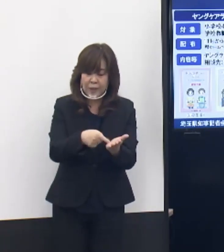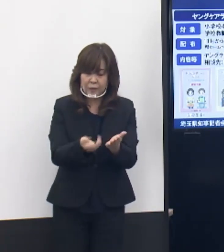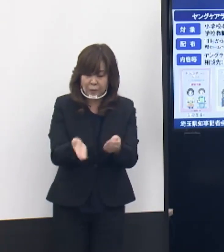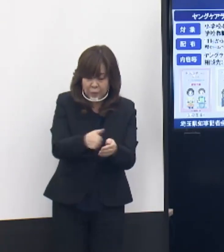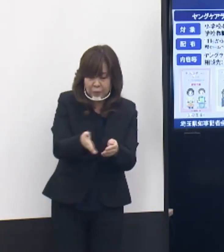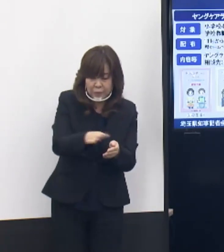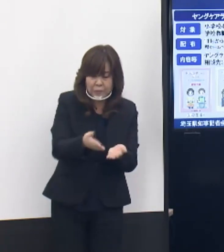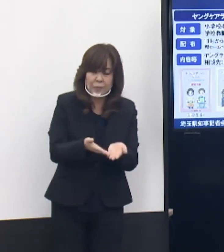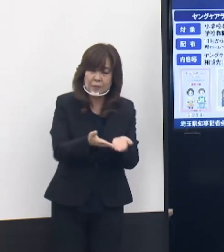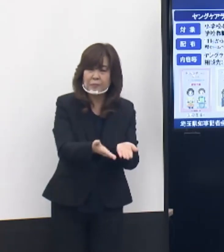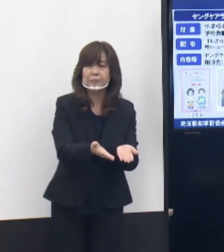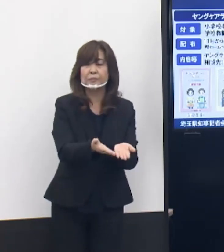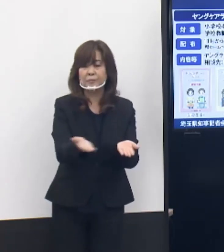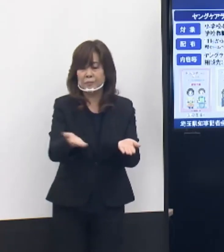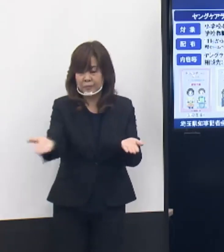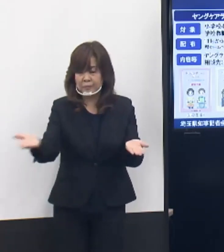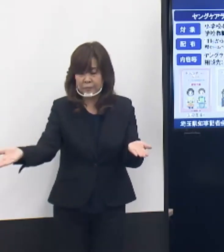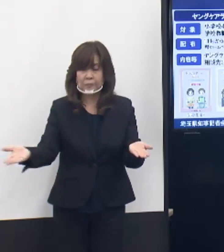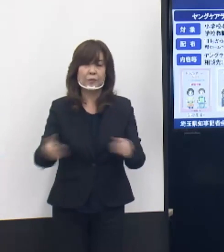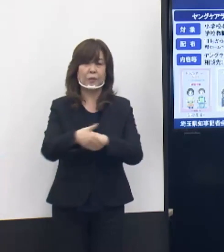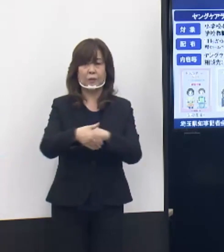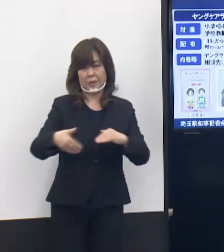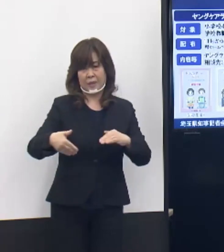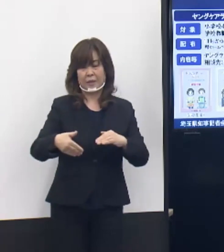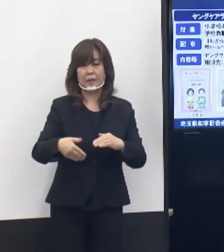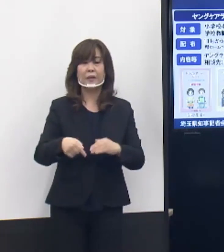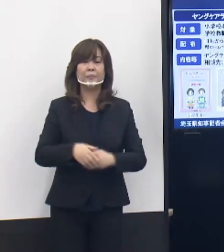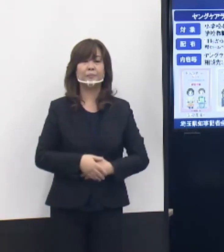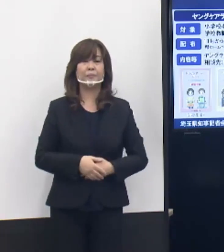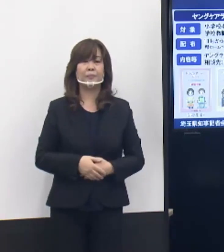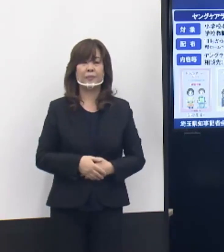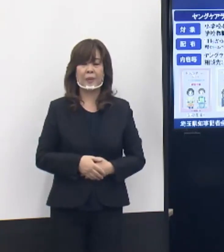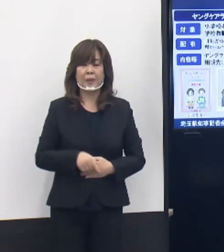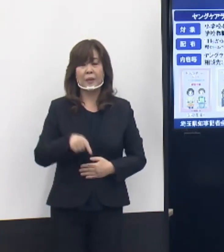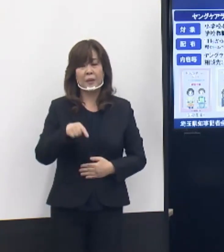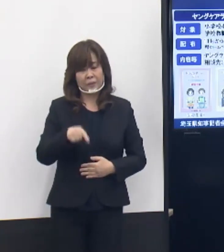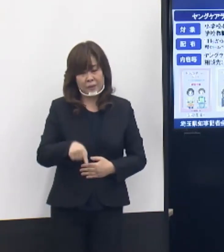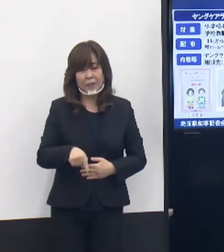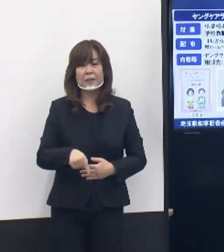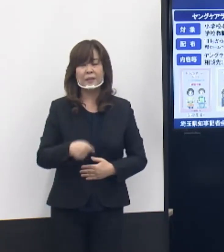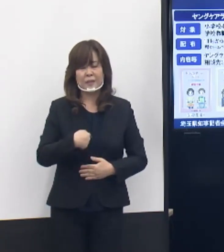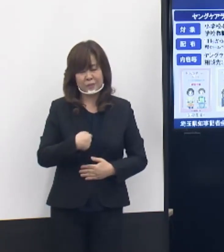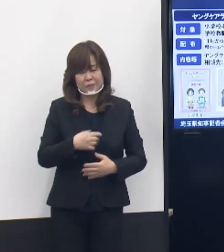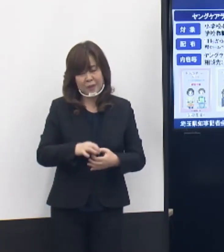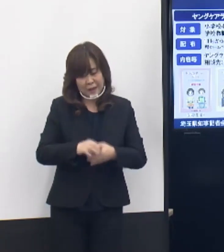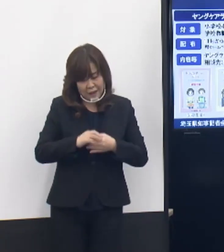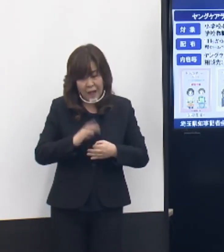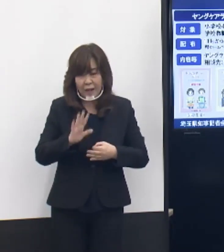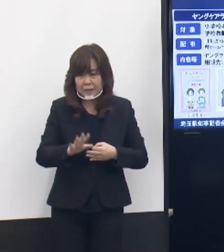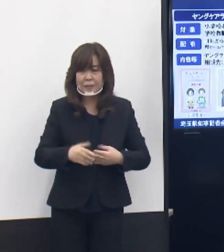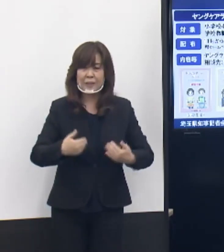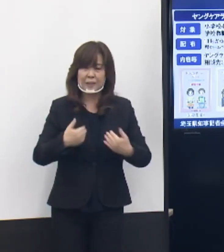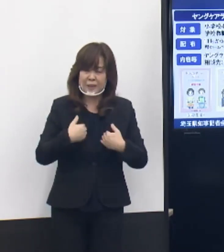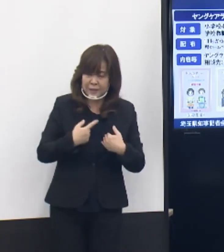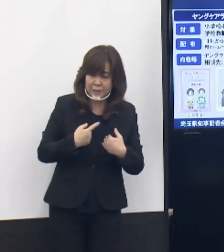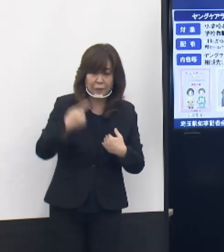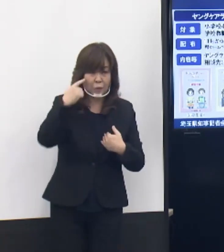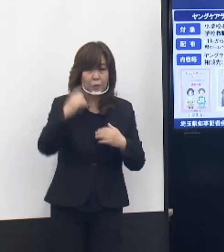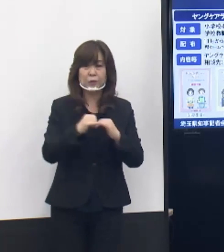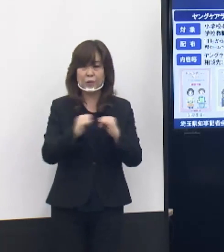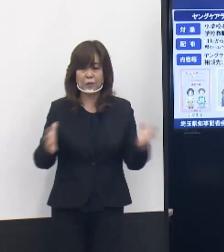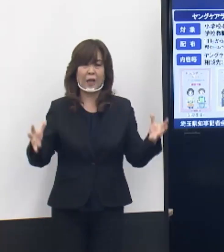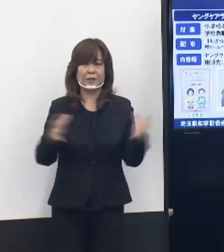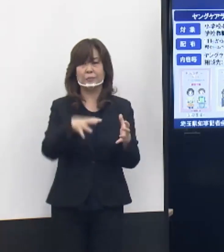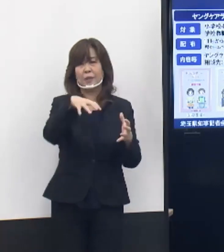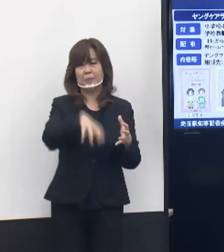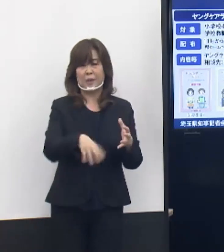。というのはやっぱりそういったところに必要な方が集まる、あるいは関係の方がおられるというふうに思います。それと同時に